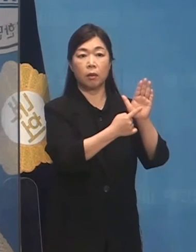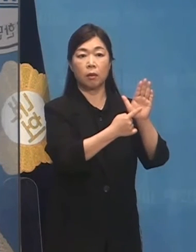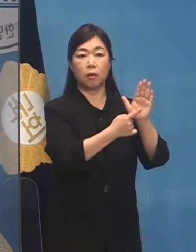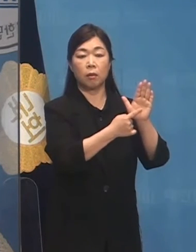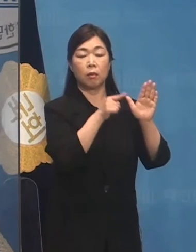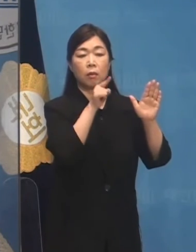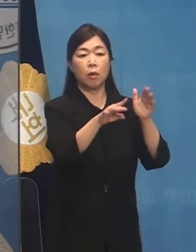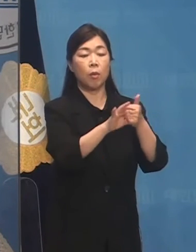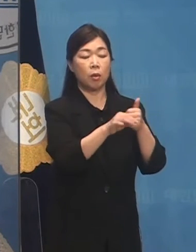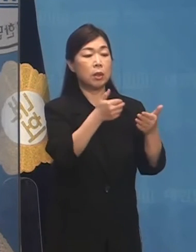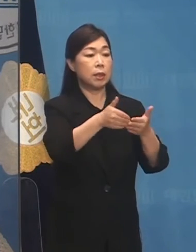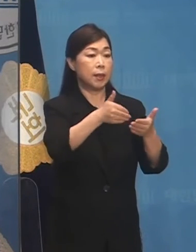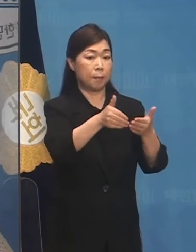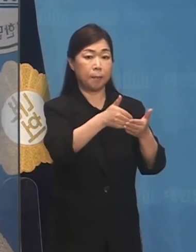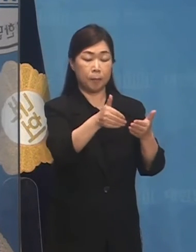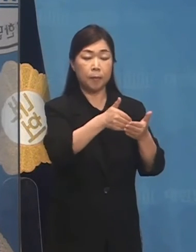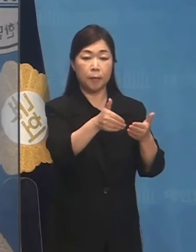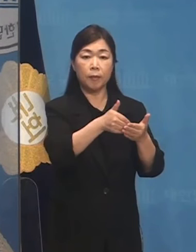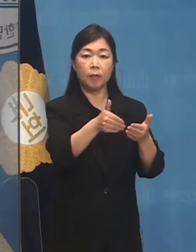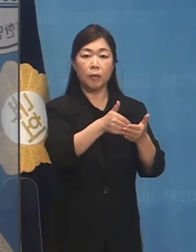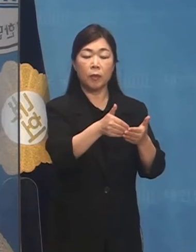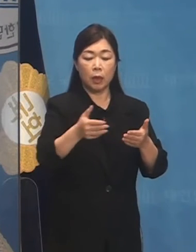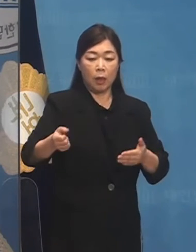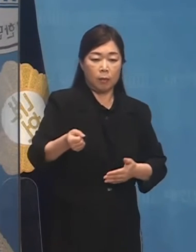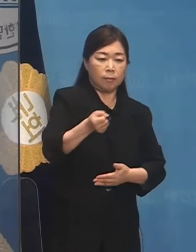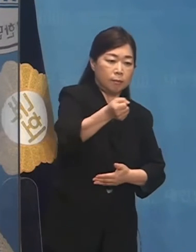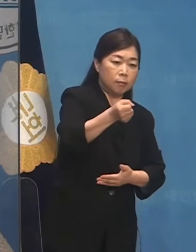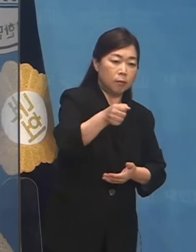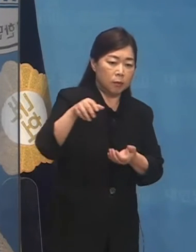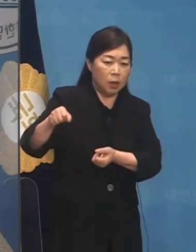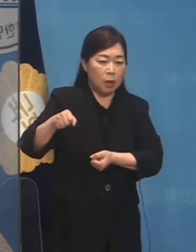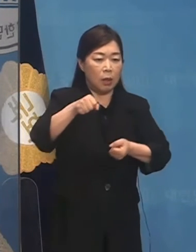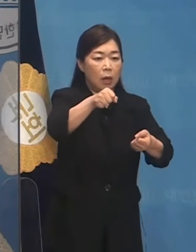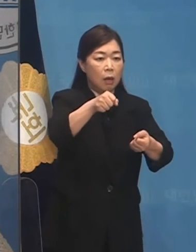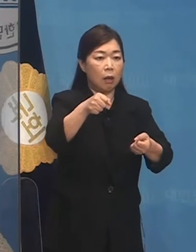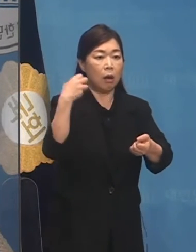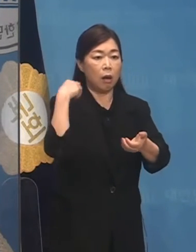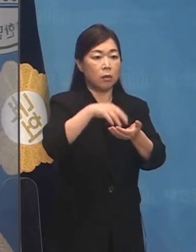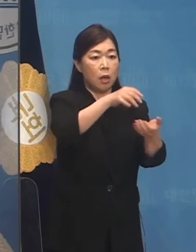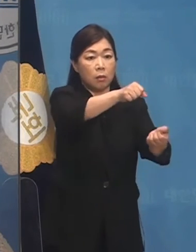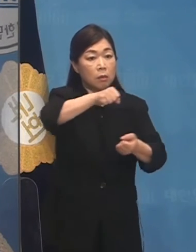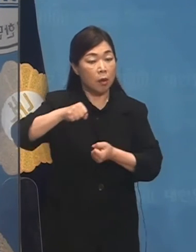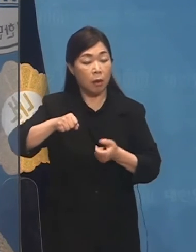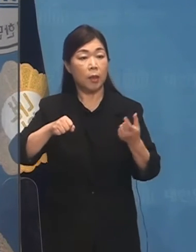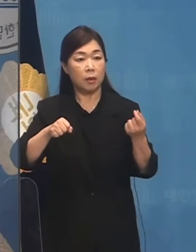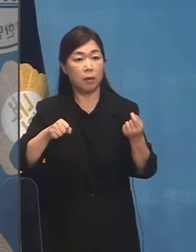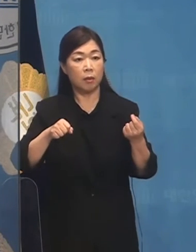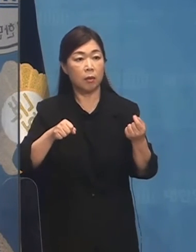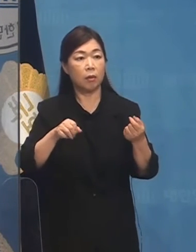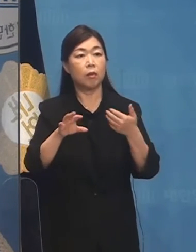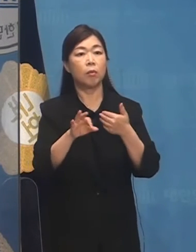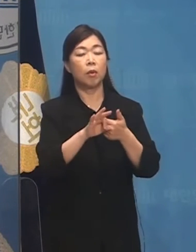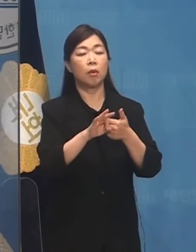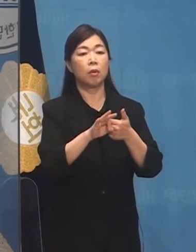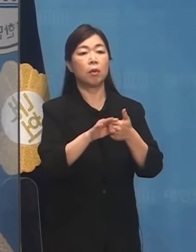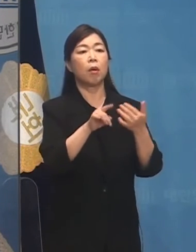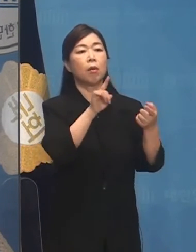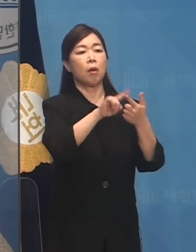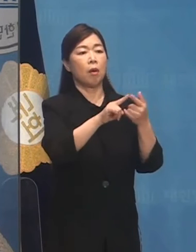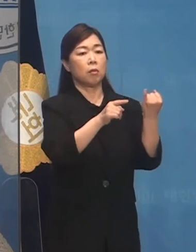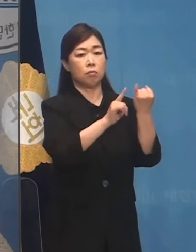그러면 당연히 그 그림 들고 나가고 또 가지고 들어왔을 겁니다. 이에 대해서